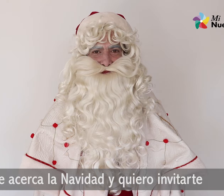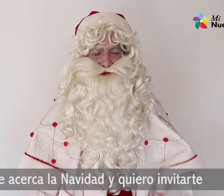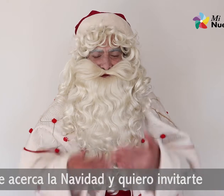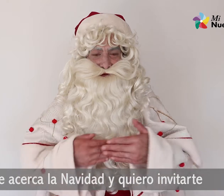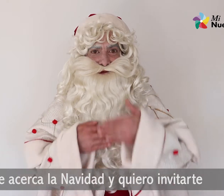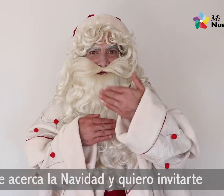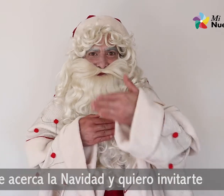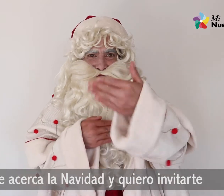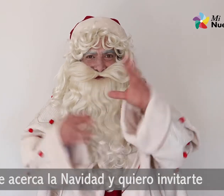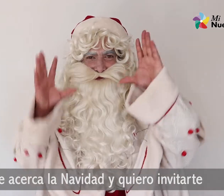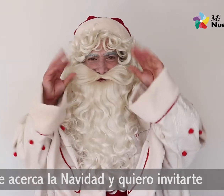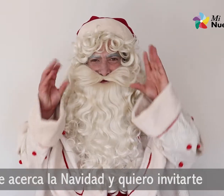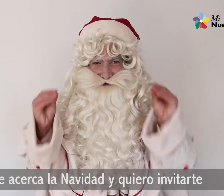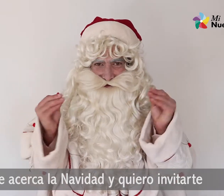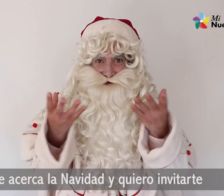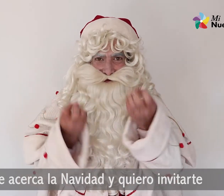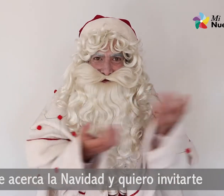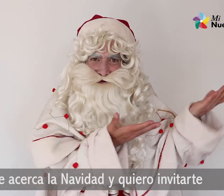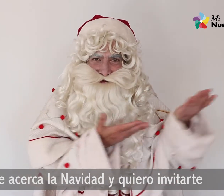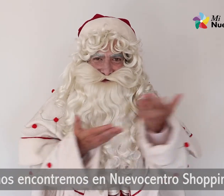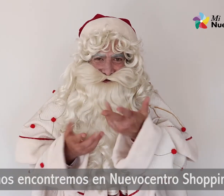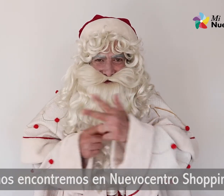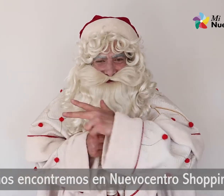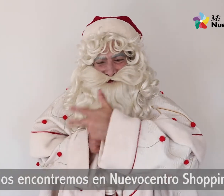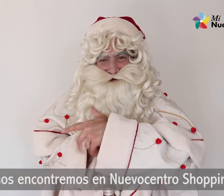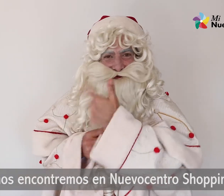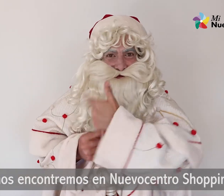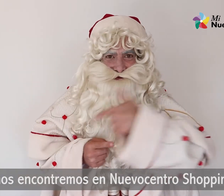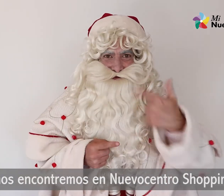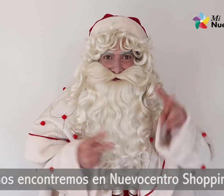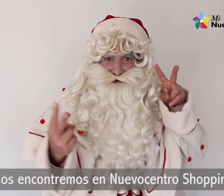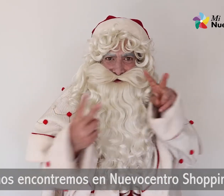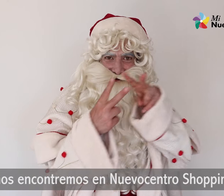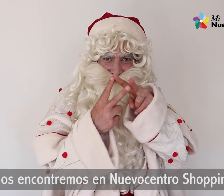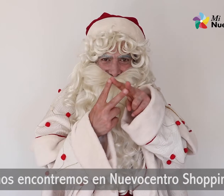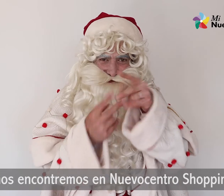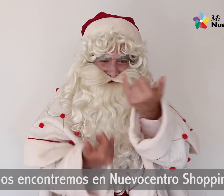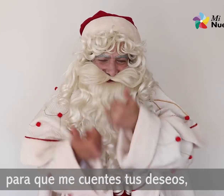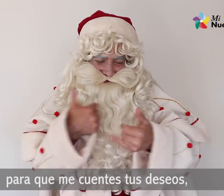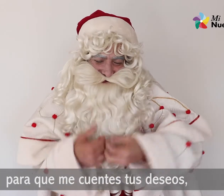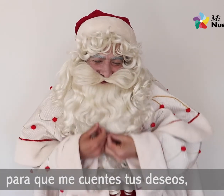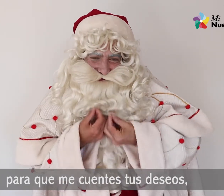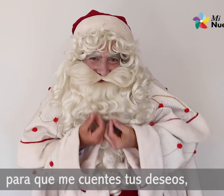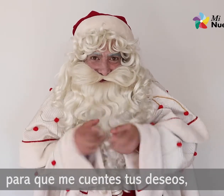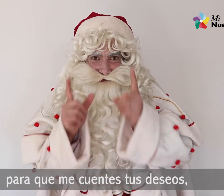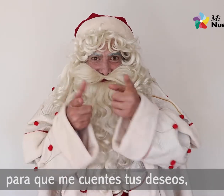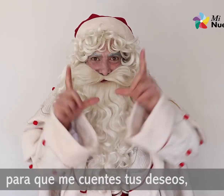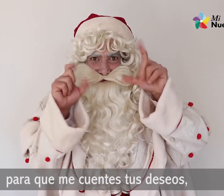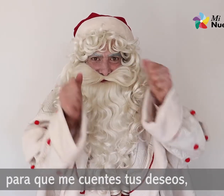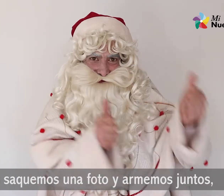Se acerca la Navidad y quiero invitarte a que nos encontremos en el nuevo Centro Shopping para que me cuentes tus deseos, nos